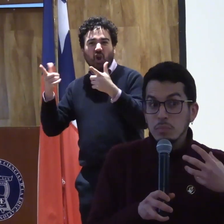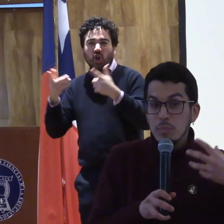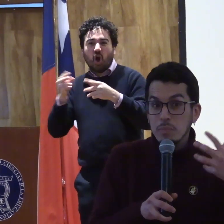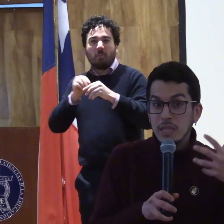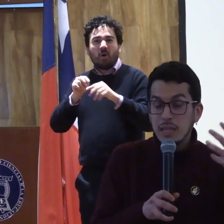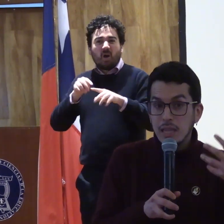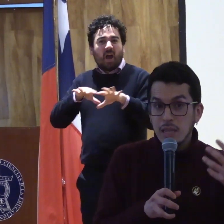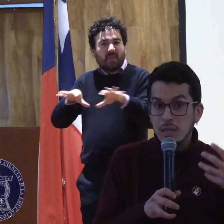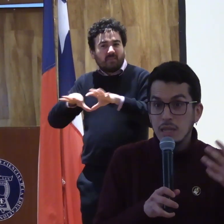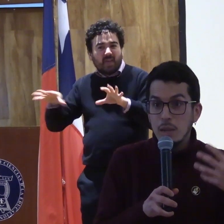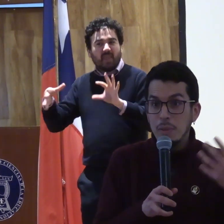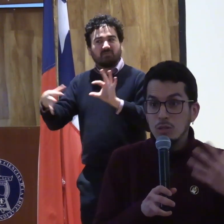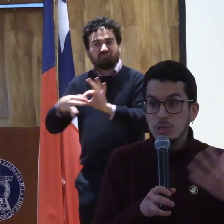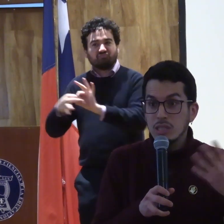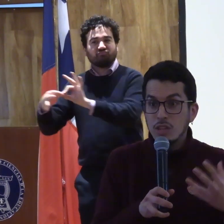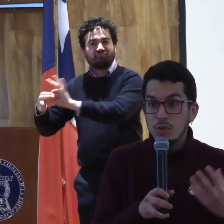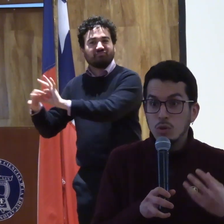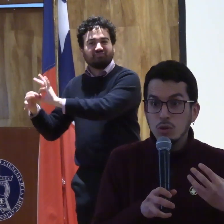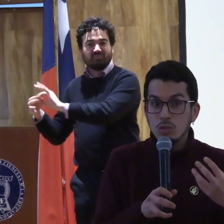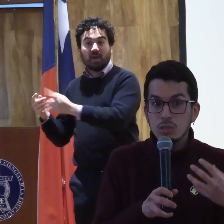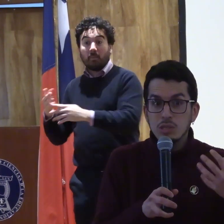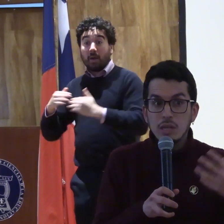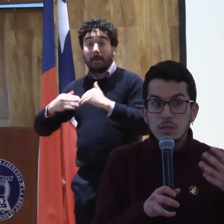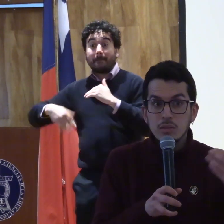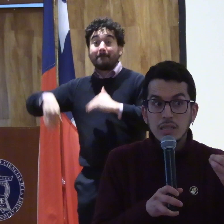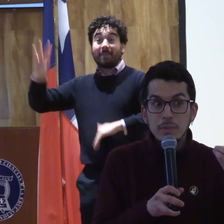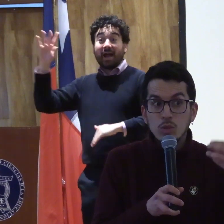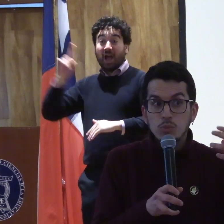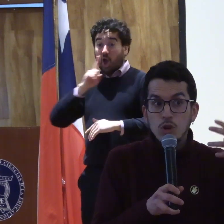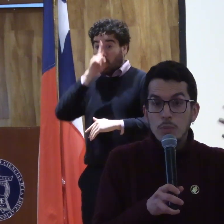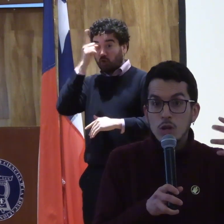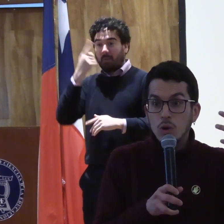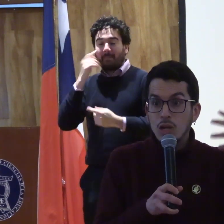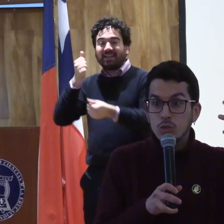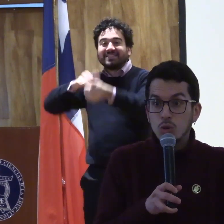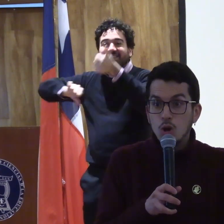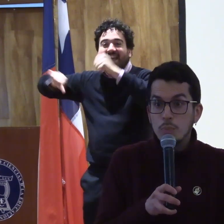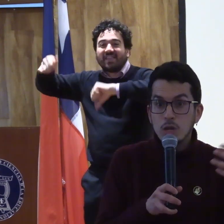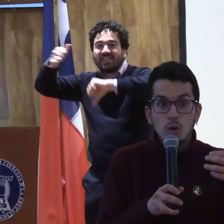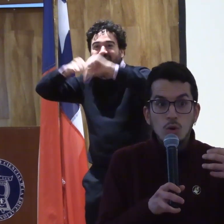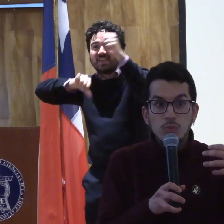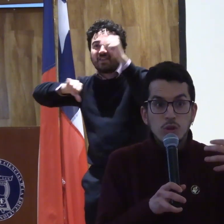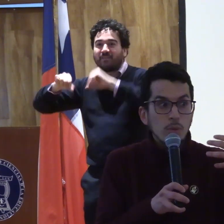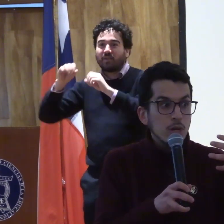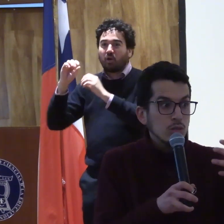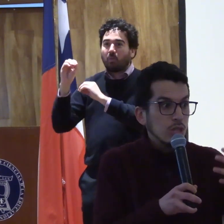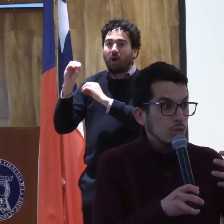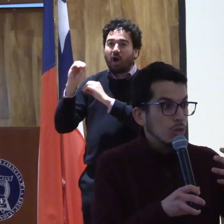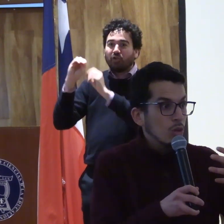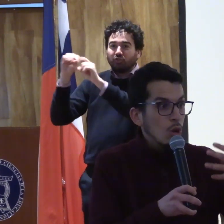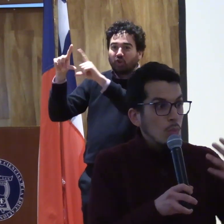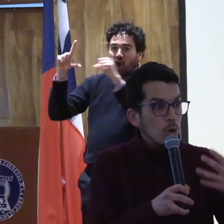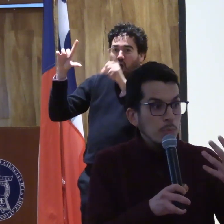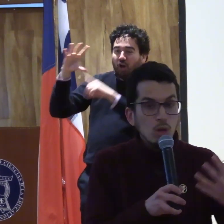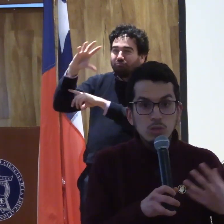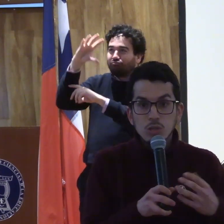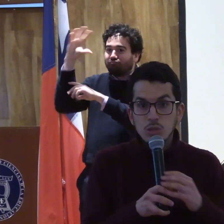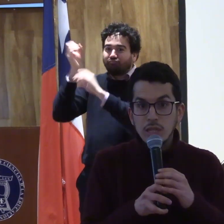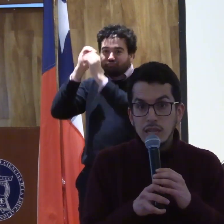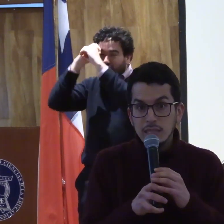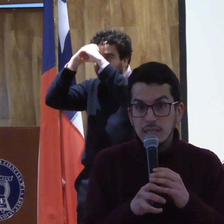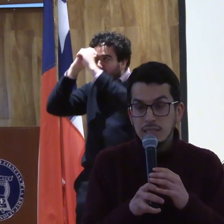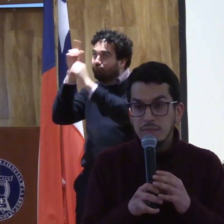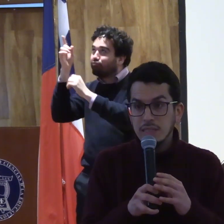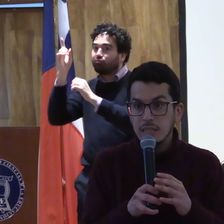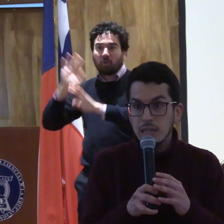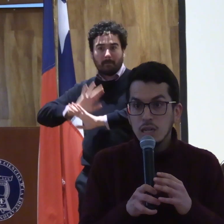quizás, no sé, vista desde el plano científico, netamente un fenómeno astronómico, un fenómeno, ¿no es cierto?, propio, ¿no es cierto?,